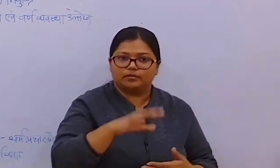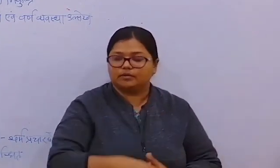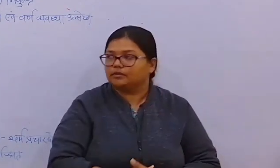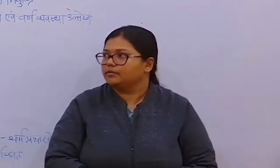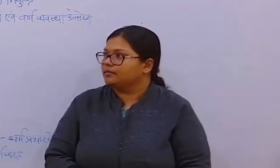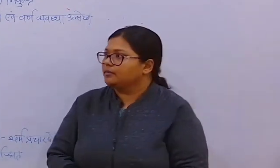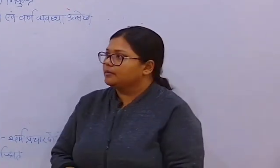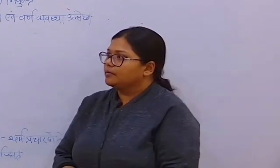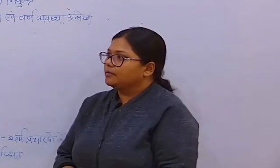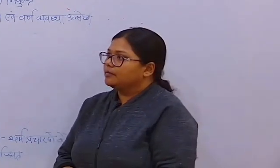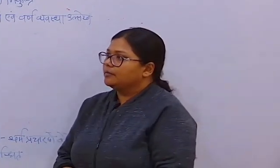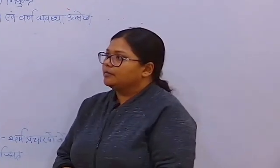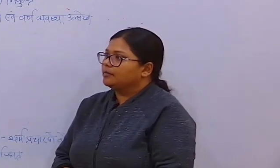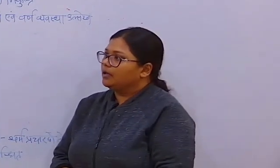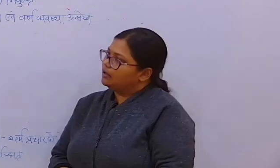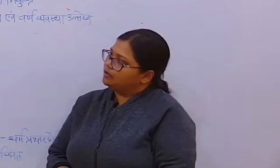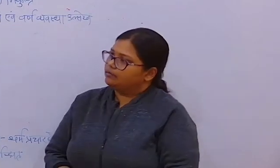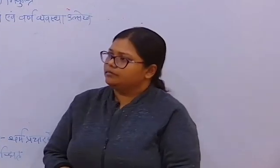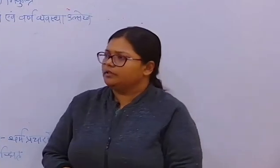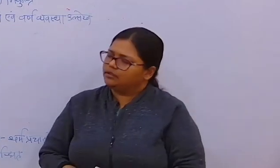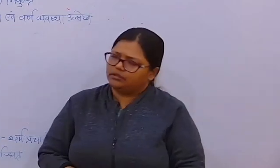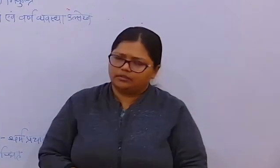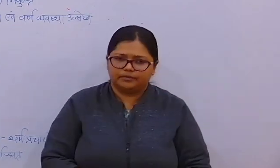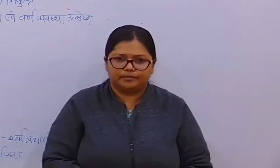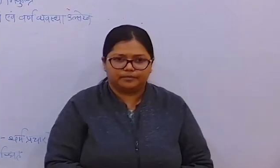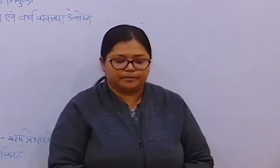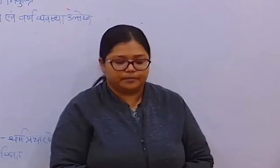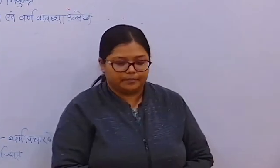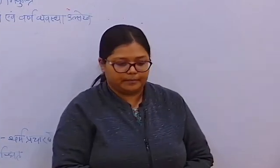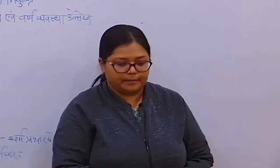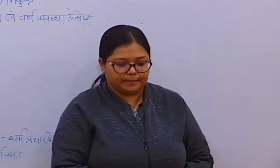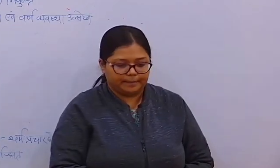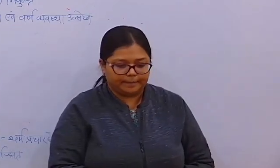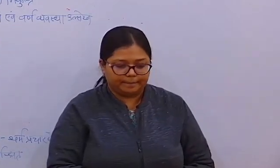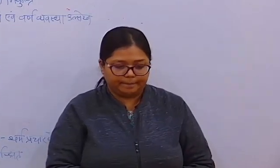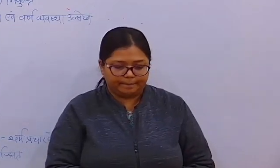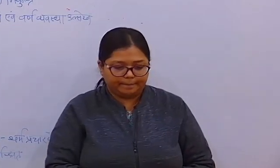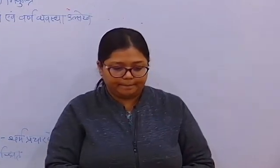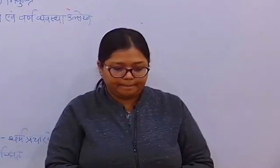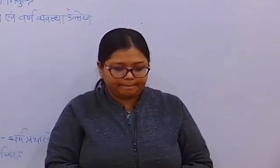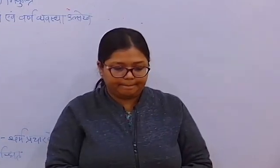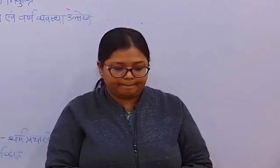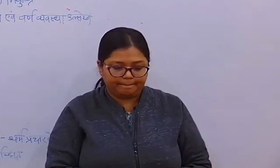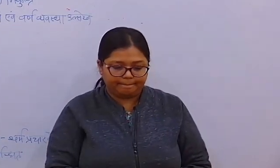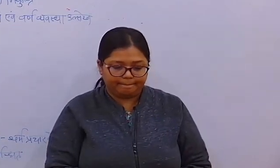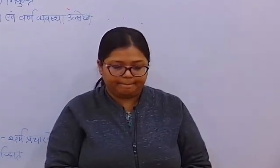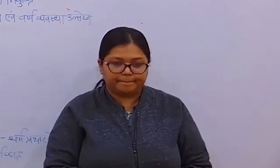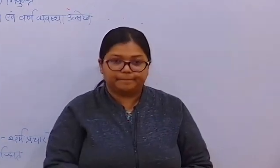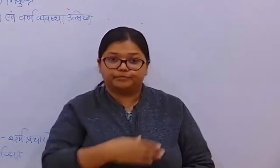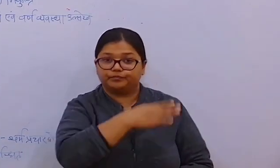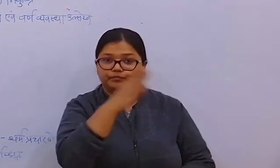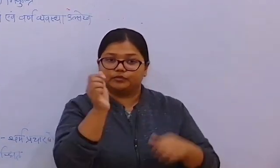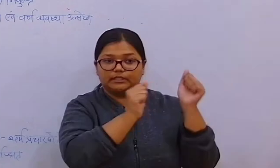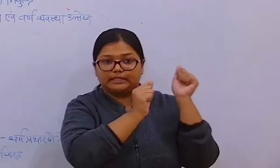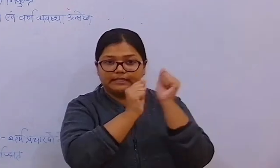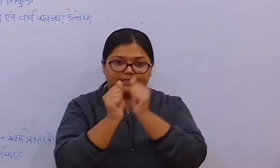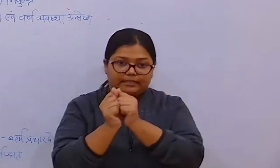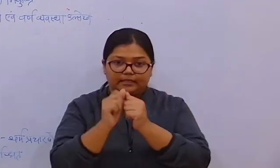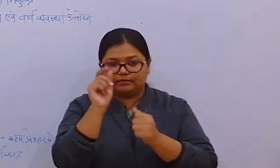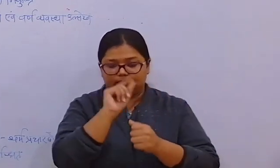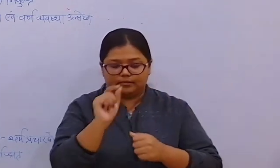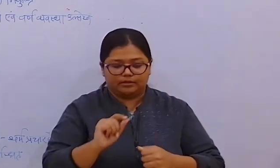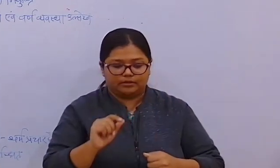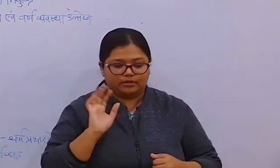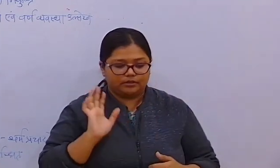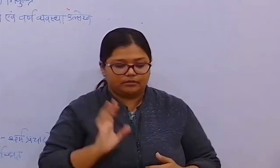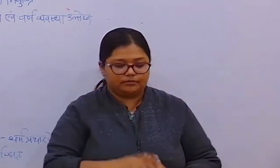ठीक है, साथ में लिखते हुए चलना, जो मेरी आवाज सुन रहे हैं वो